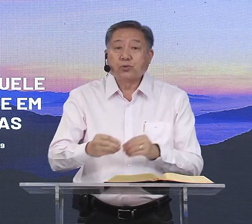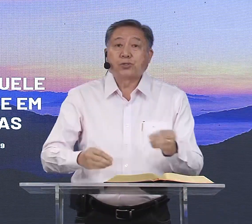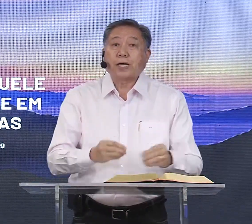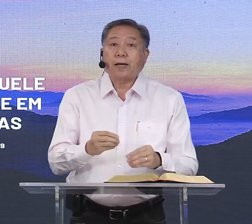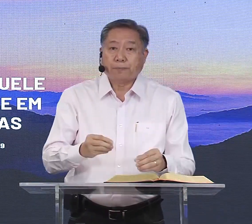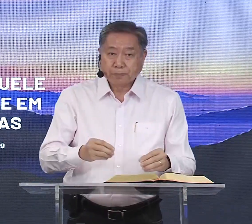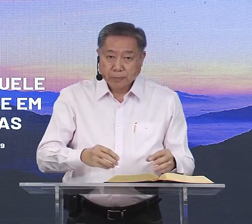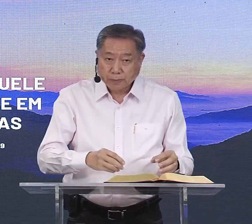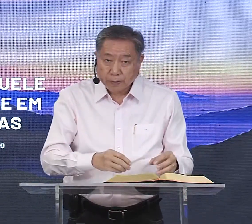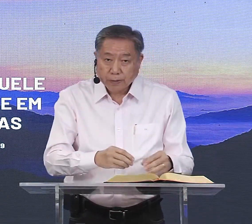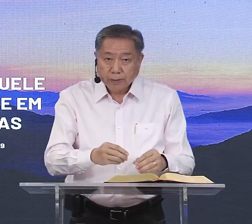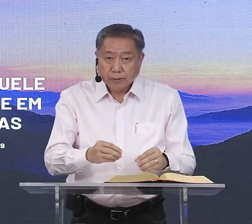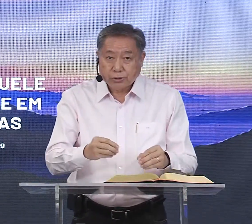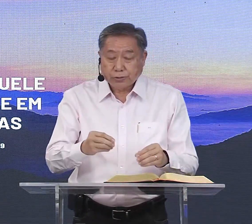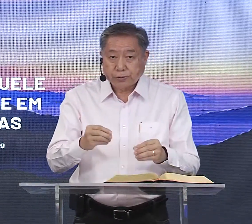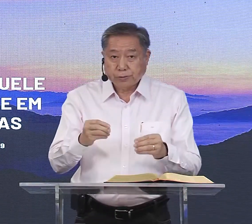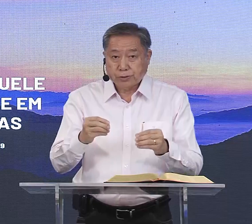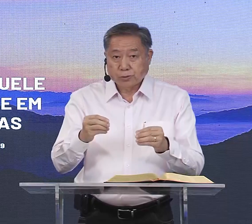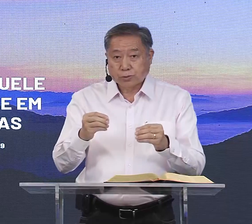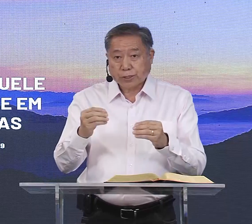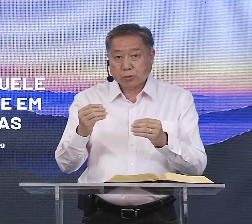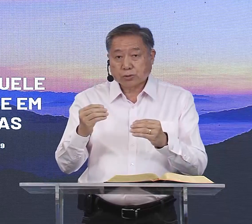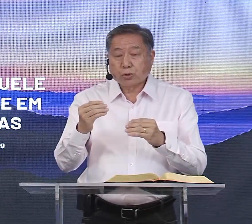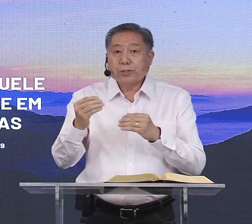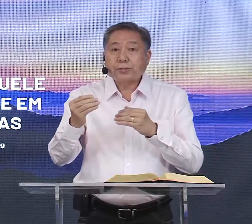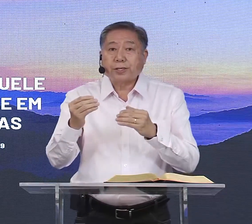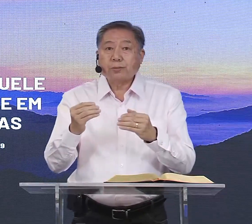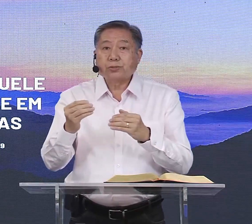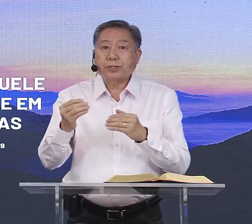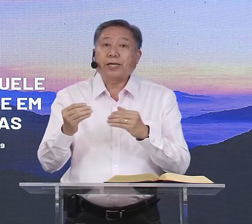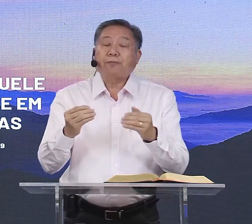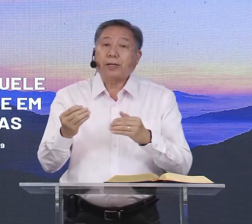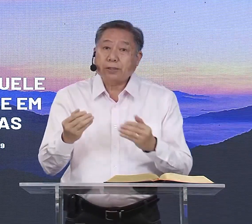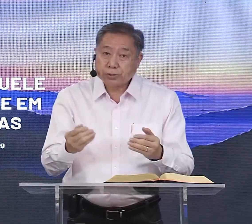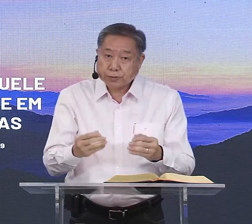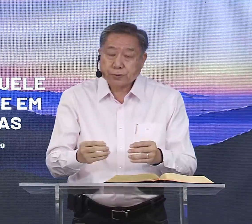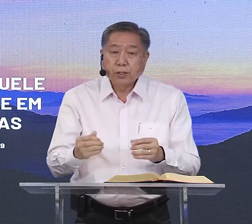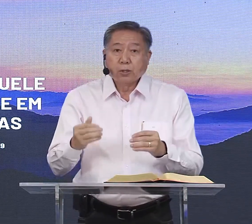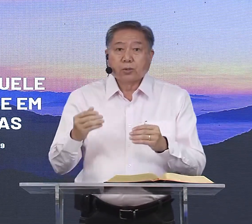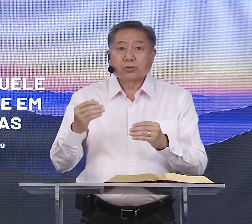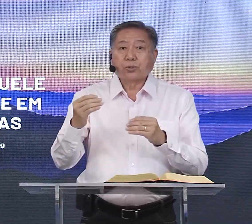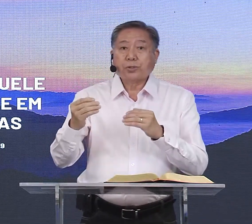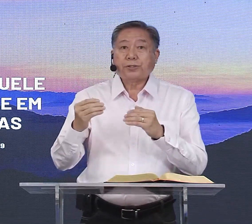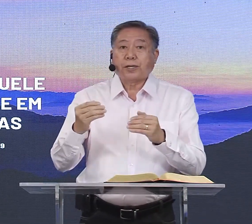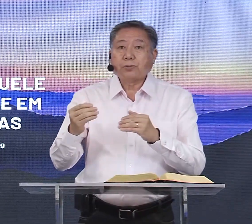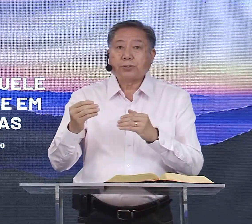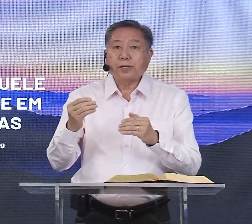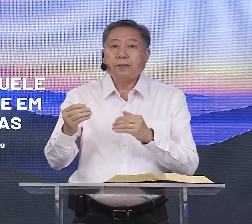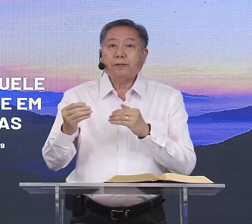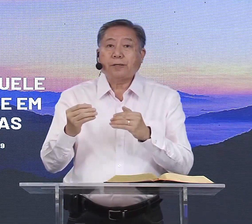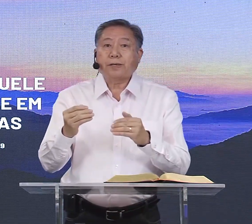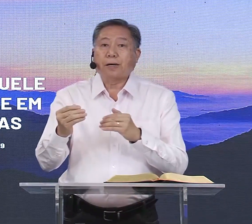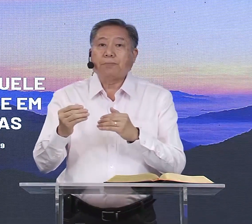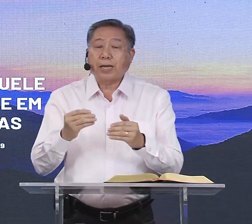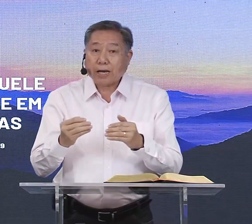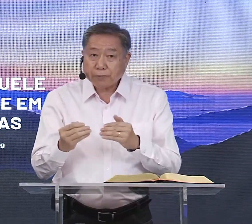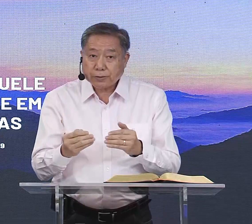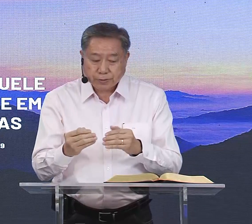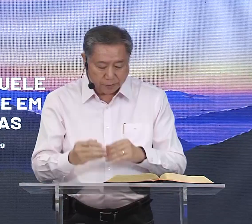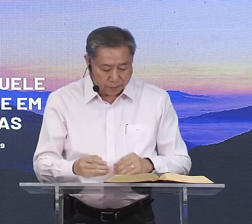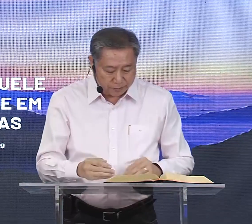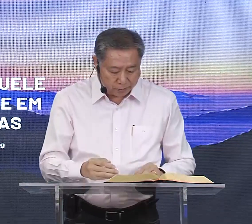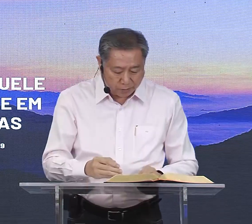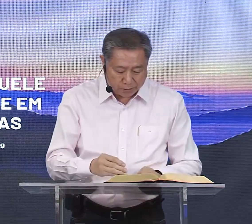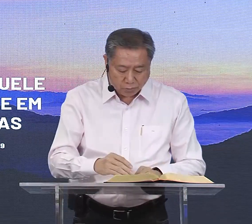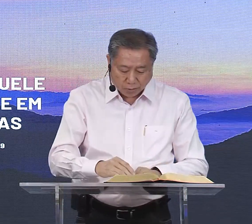forma de usar, né, de usar os dois termos equivalentes, os dois termos